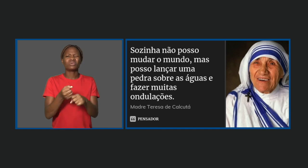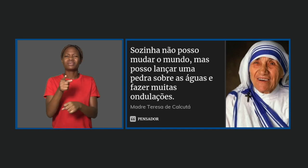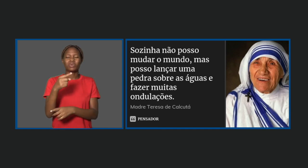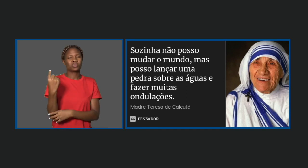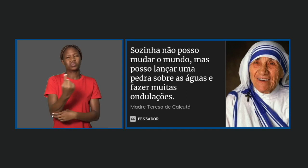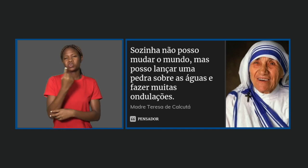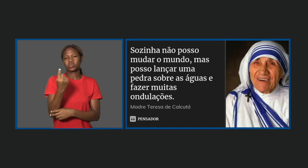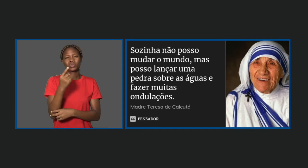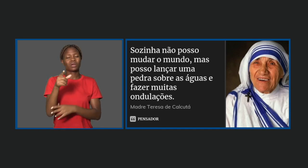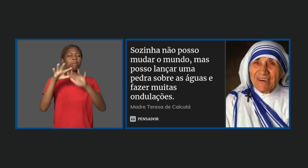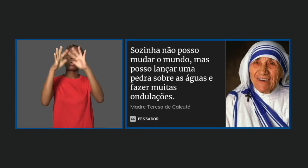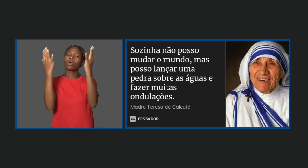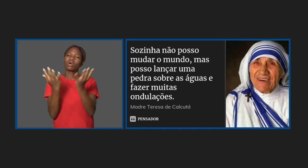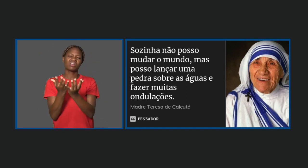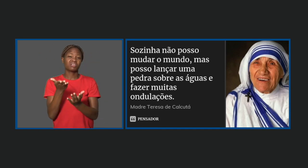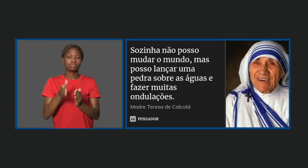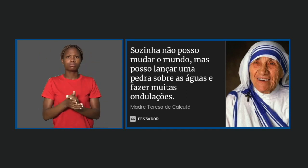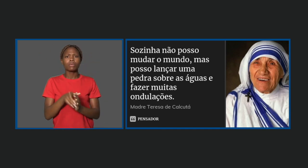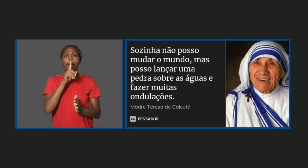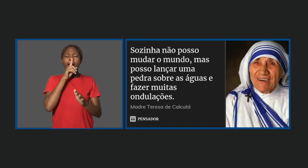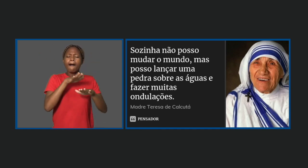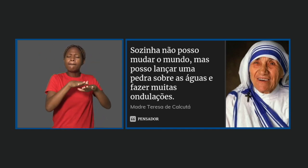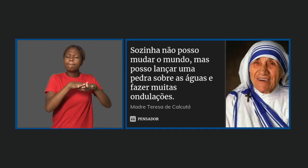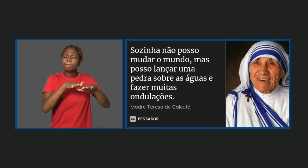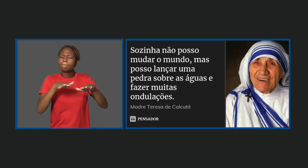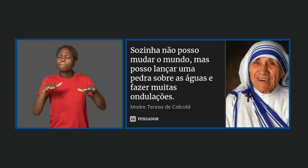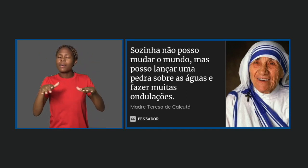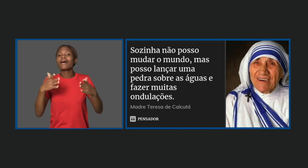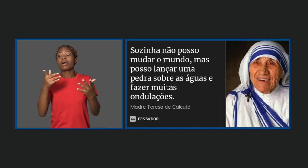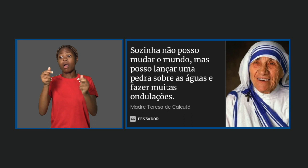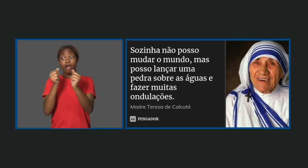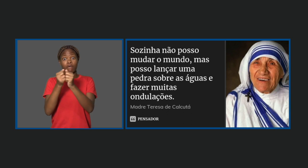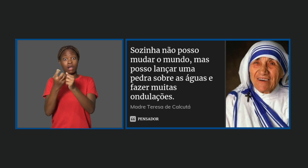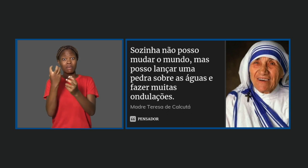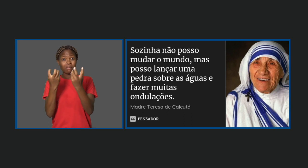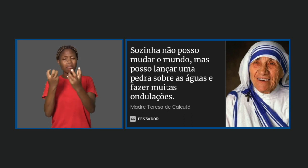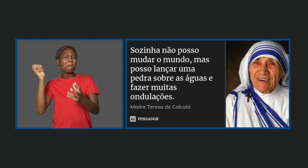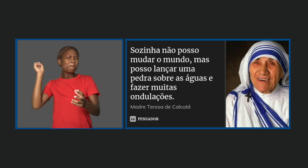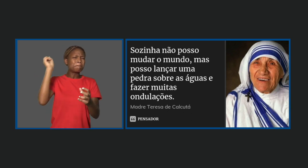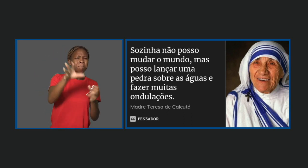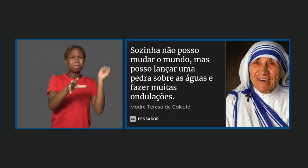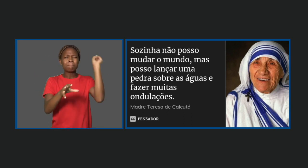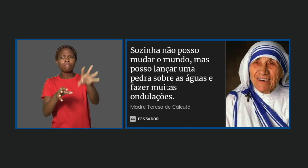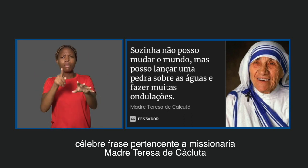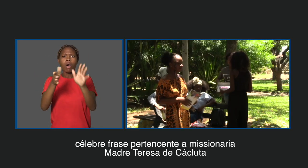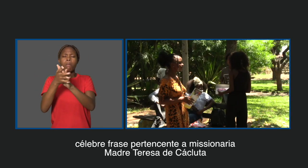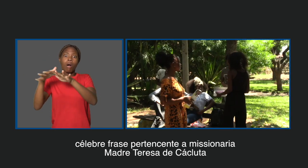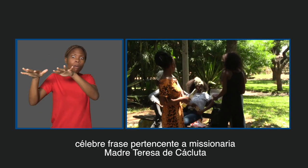Sozinha não posso mudar o mundo, mas posso tirar uma pedra sobre as águas e criar muitas ondulações.